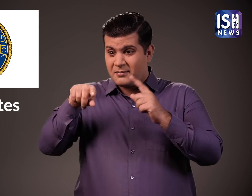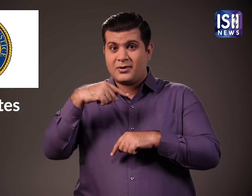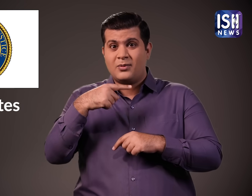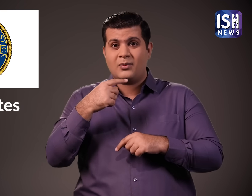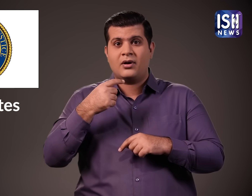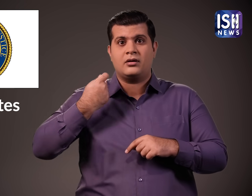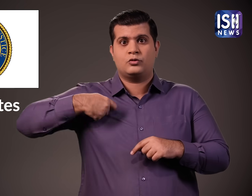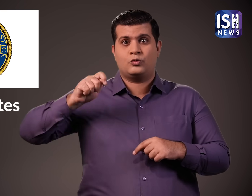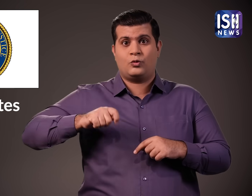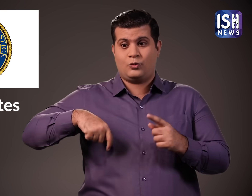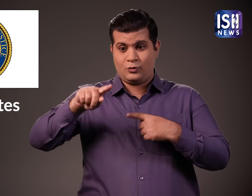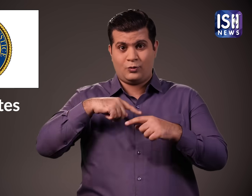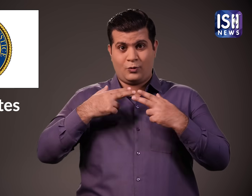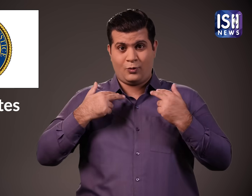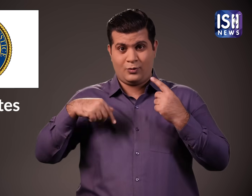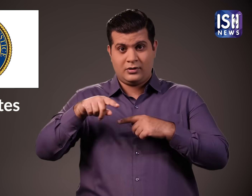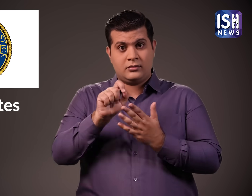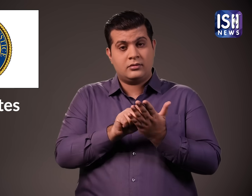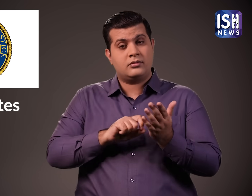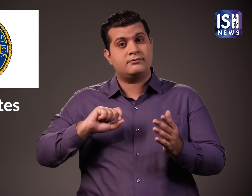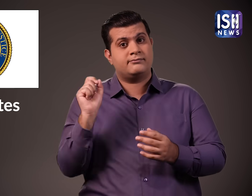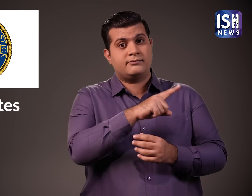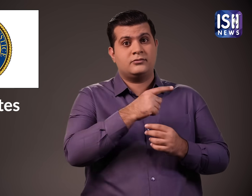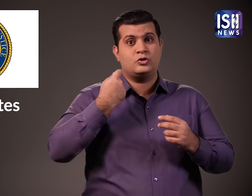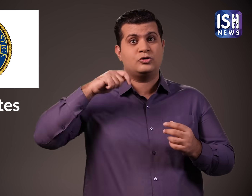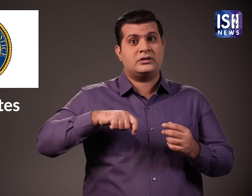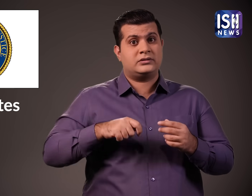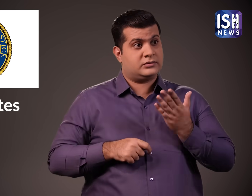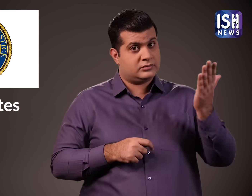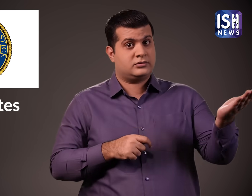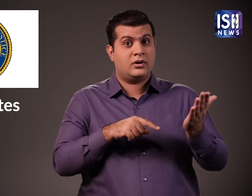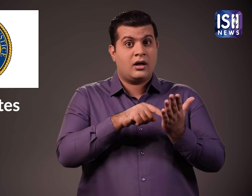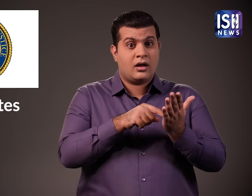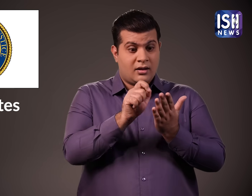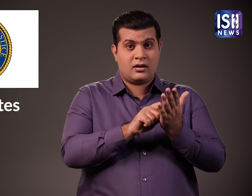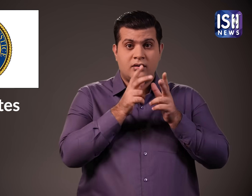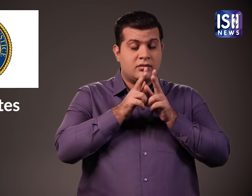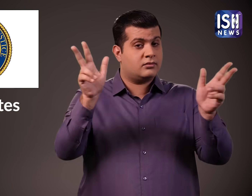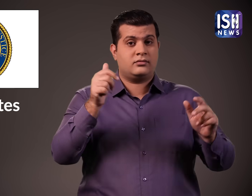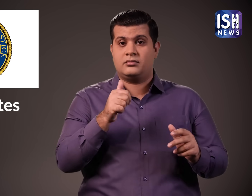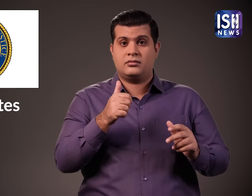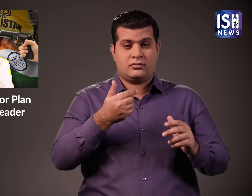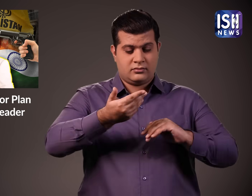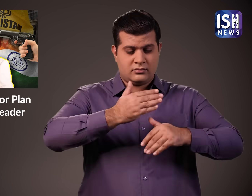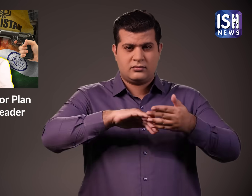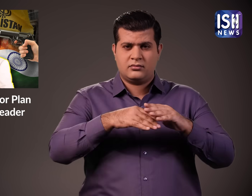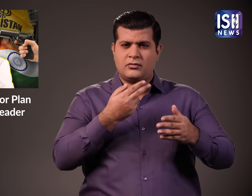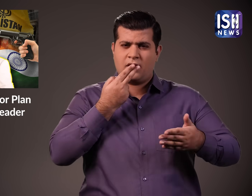उन लोगों के खिलाफ एक सील बंद अभियोग भी दायर किया है। जिनोंने कथित तौर